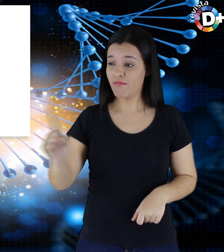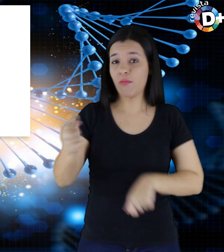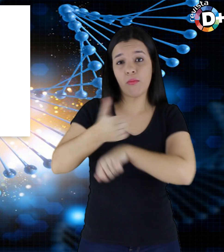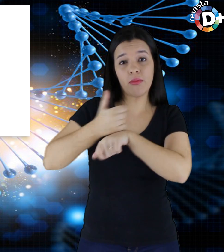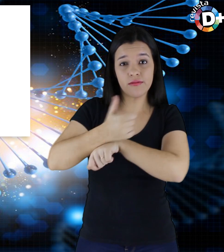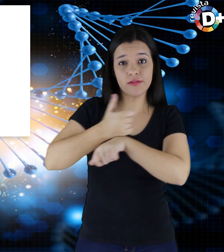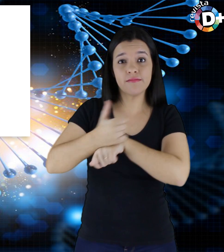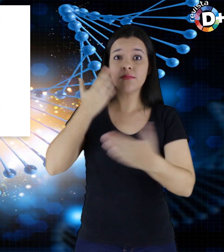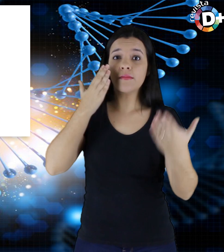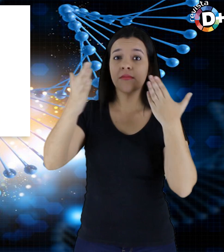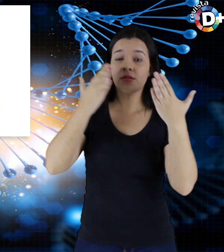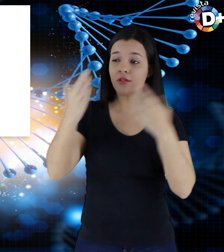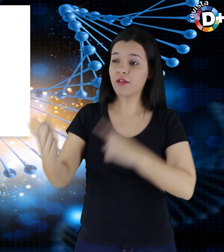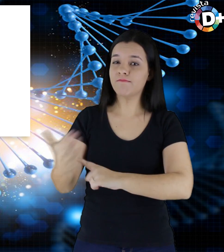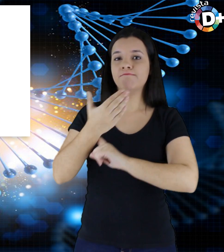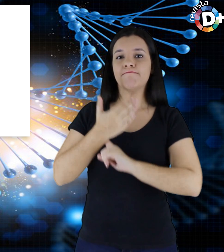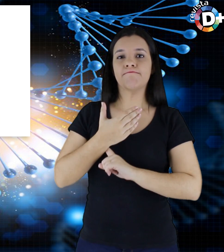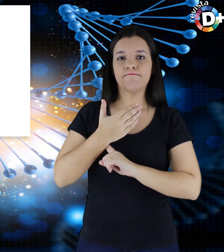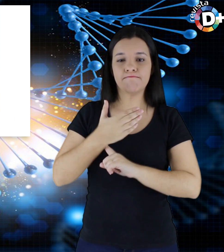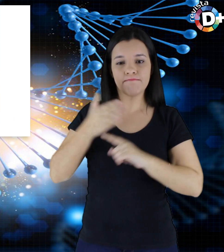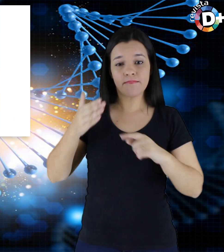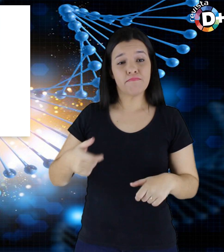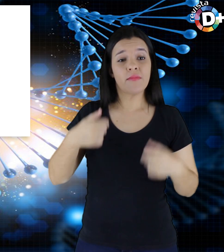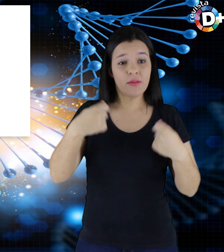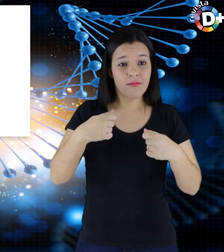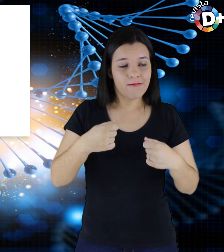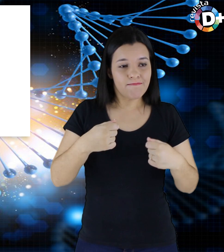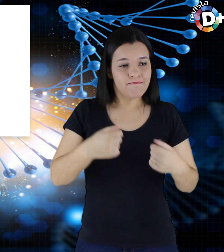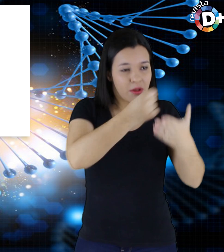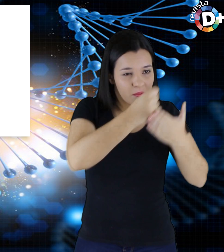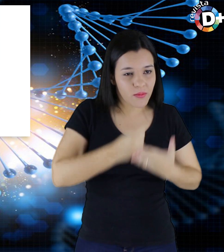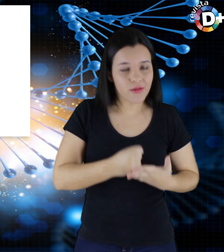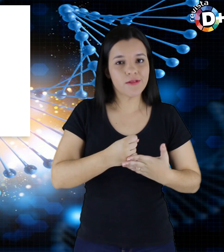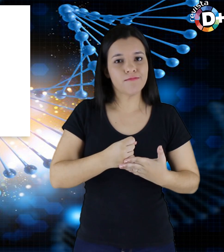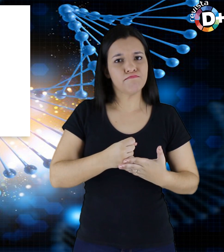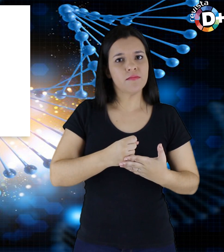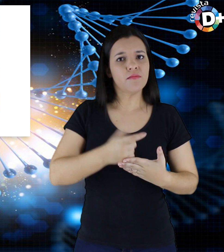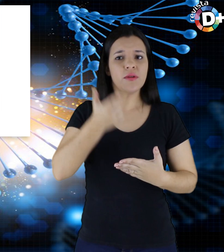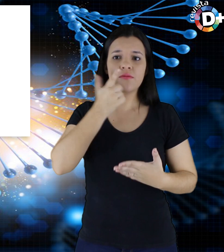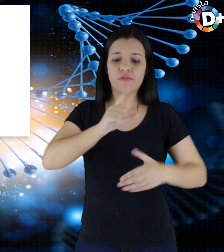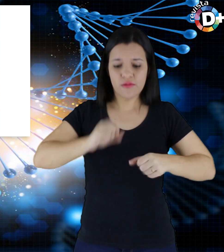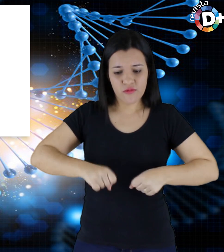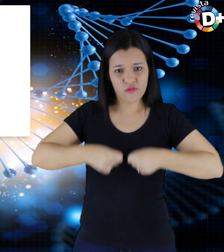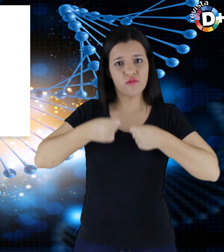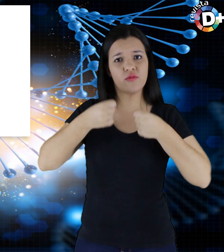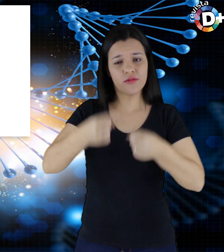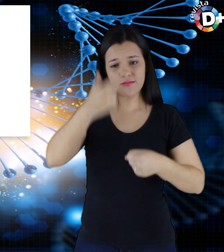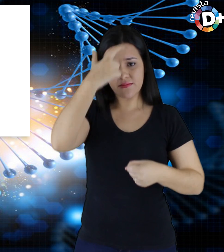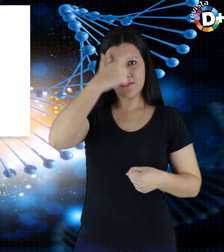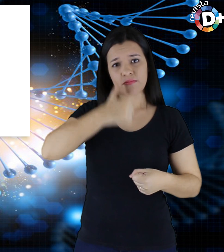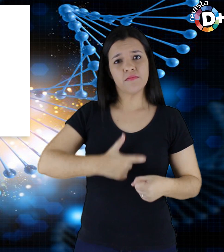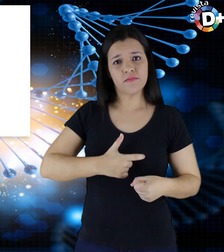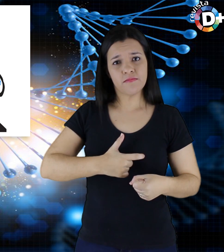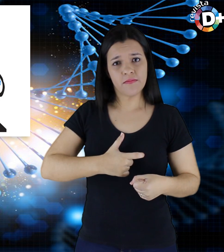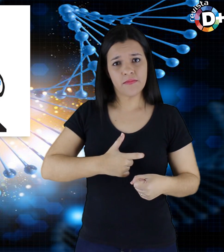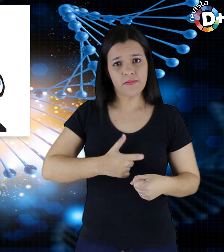dos psicólogos tem o objetivo de fazê-los encontrar as forças internas da